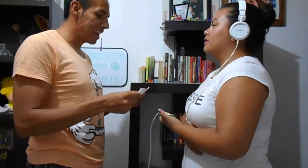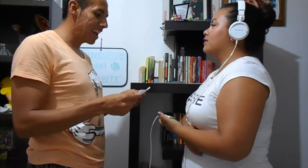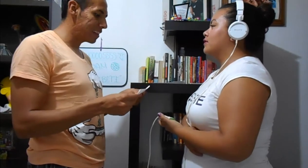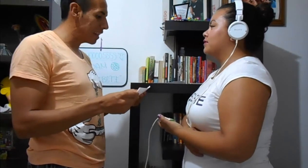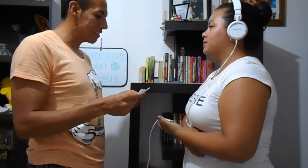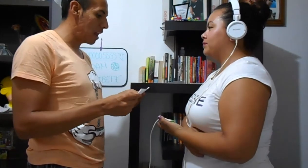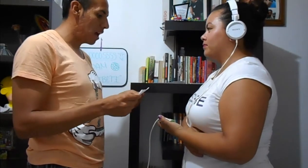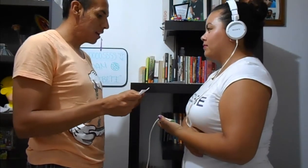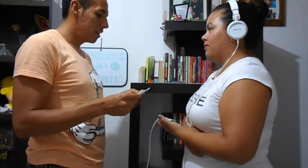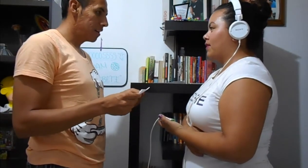tres. Es la tercera.